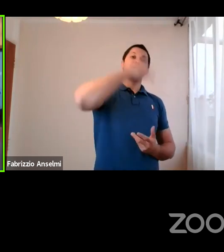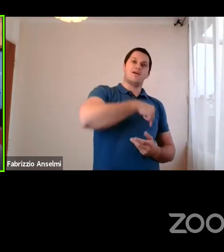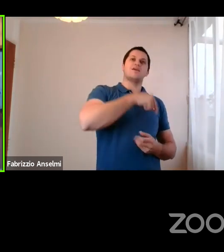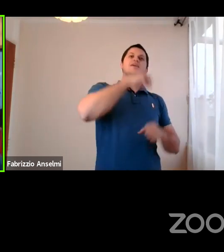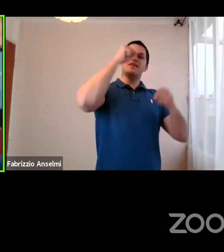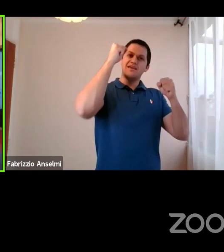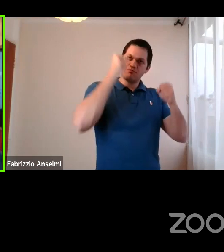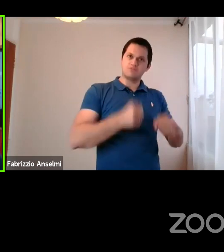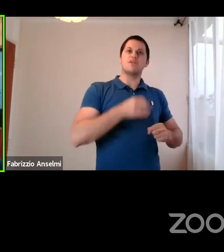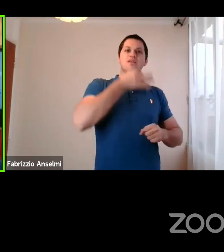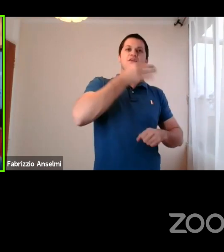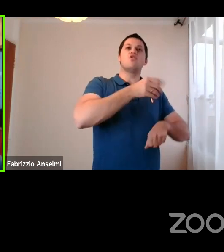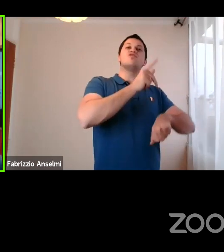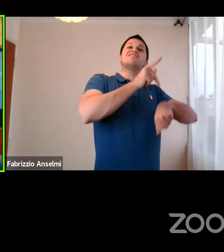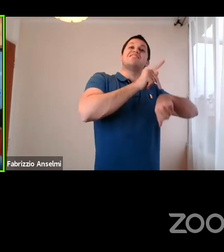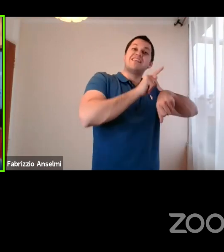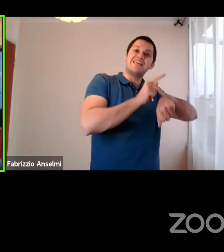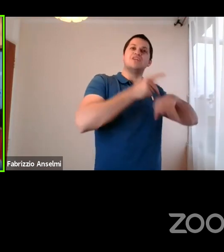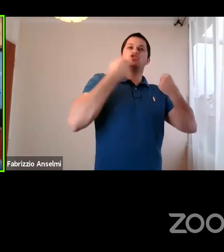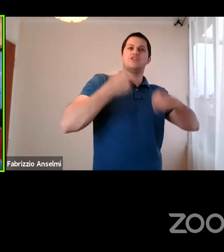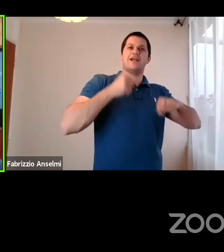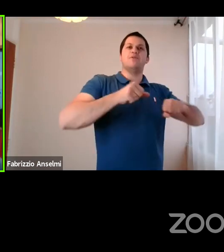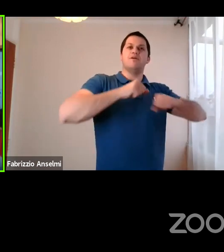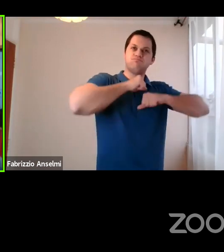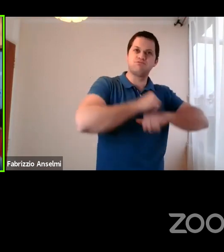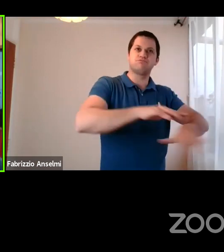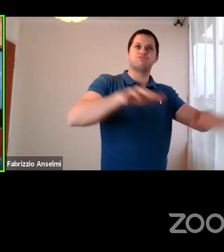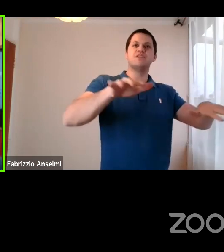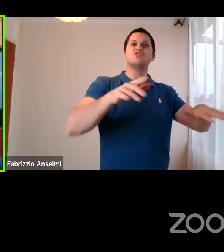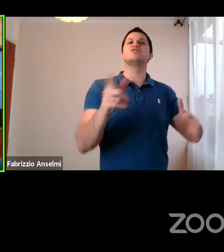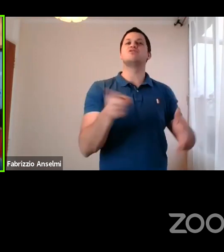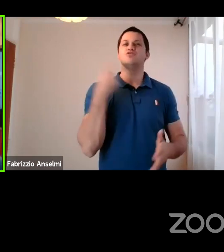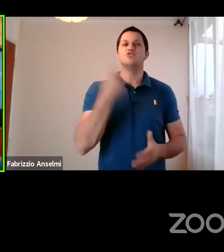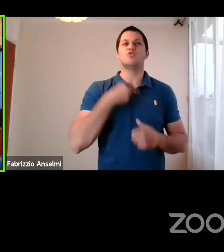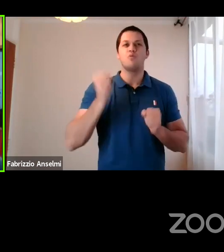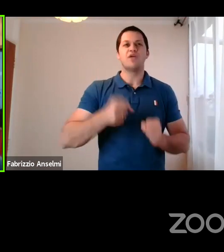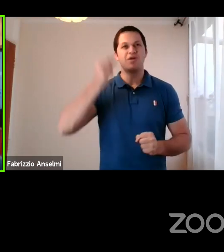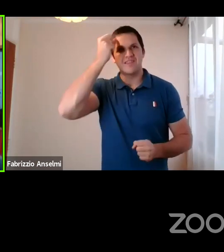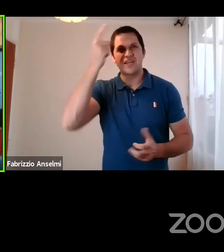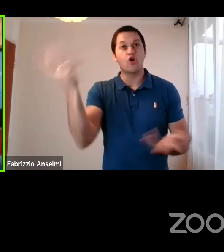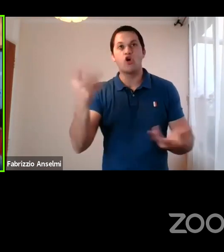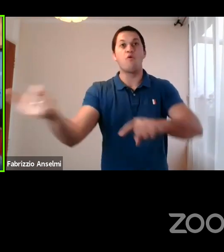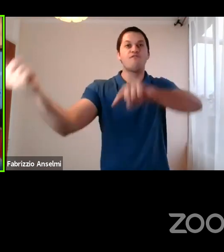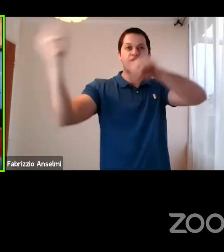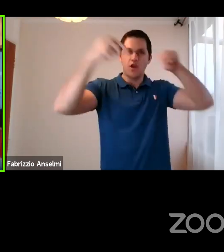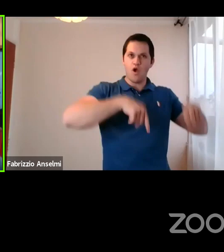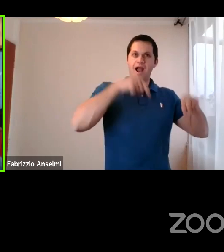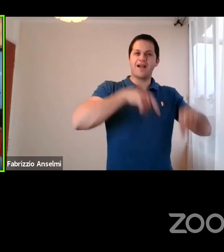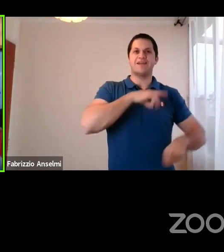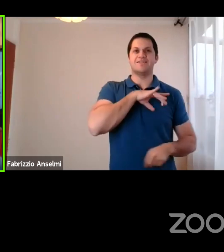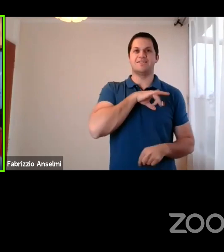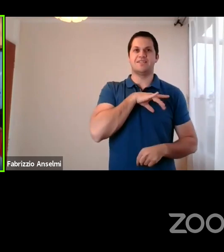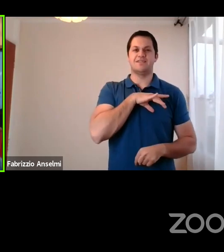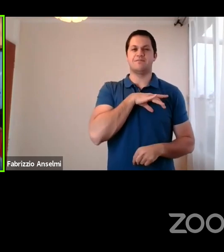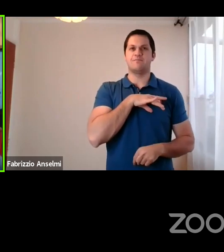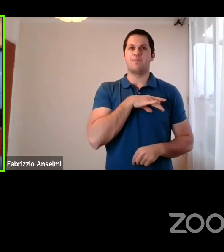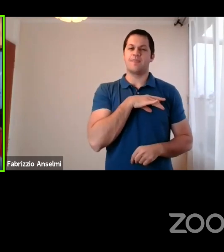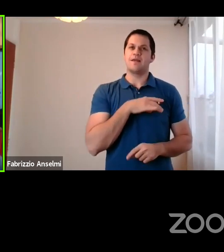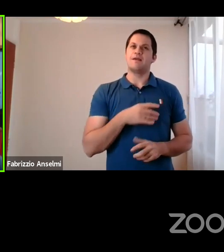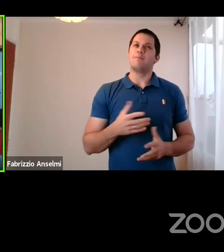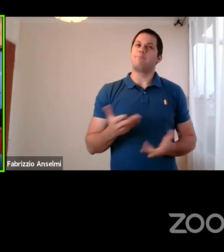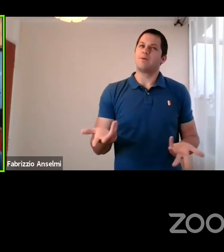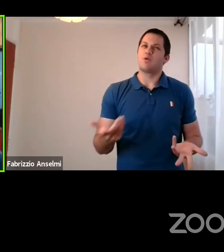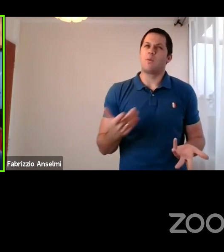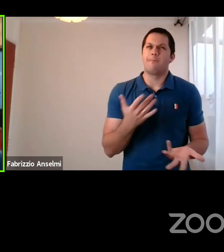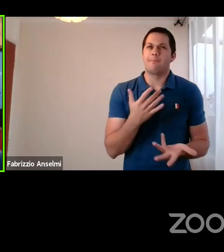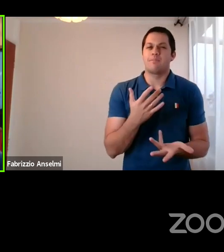Eso aclararía más o menos cómo llegó la kinesioterapia a Chile, cómo se hizo el gabinete. Pero aún no respondemos la pregunta, ¿por qué nos